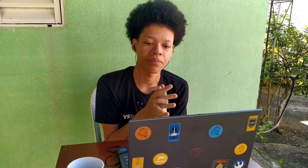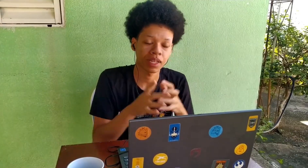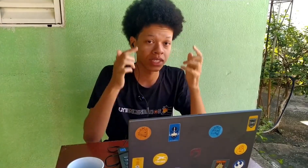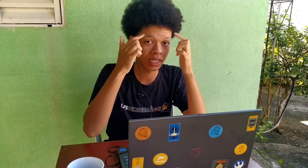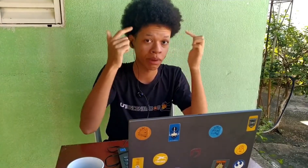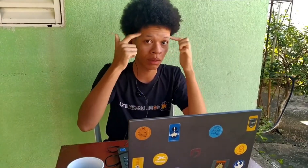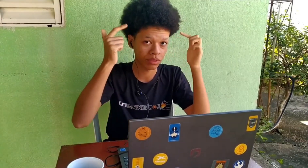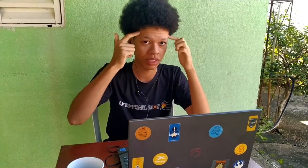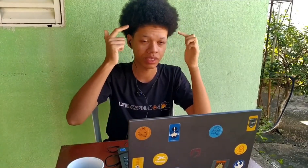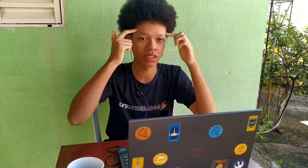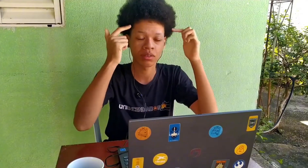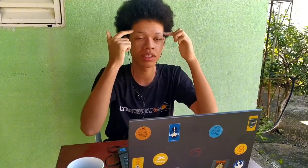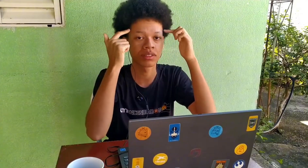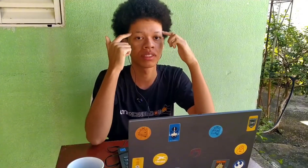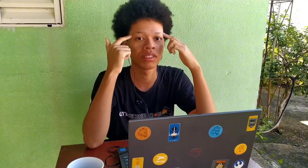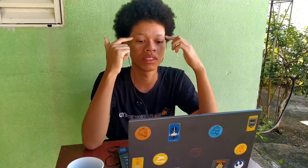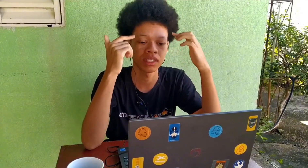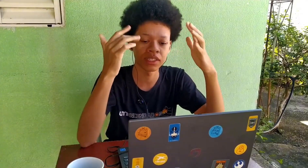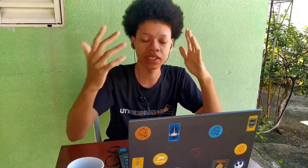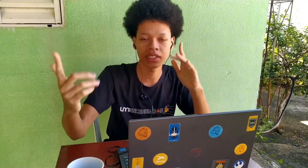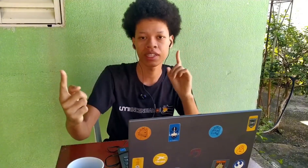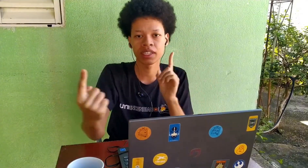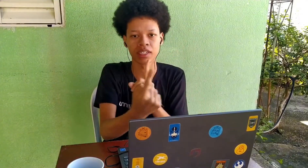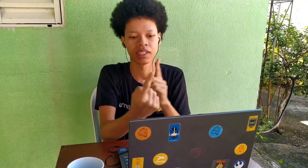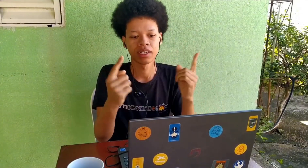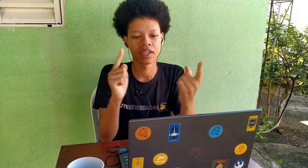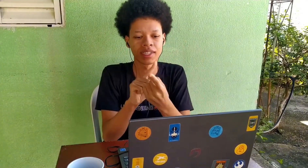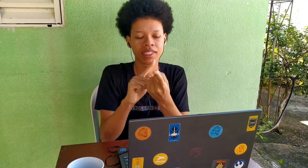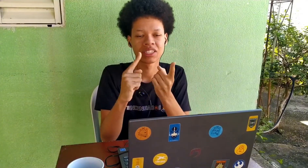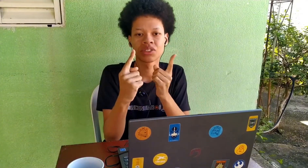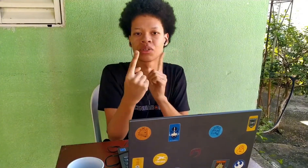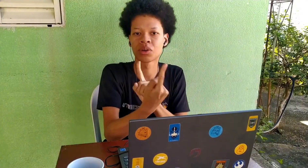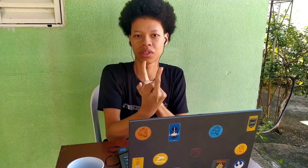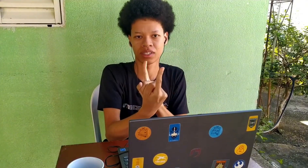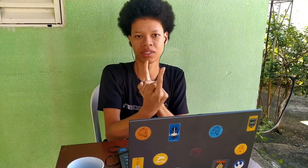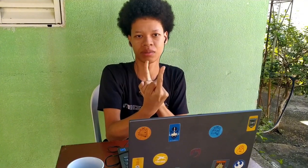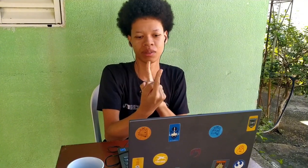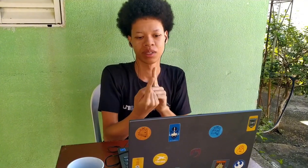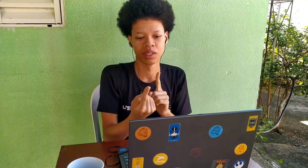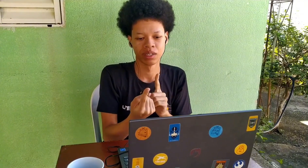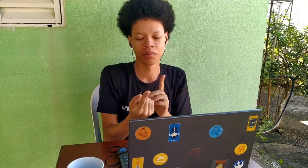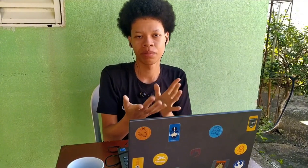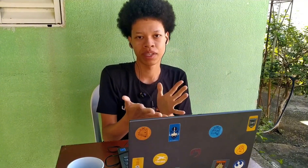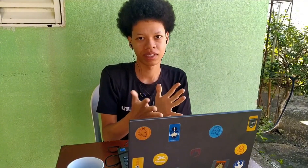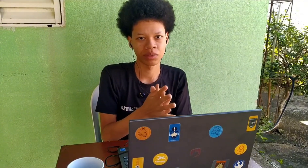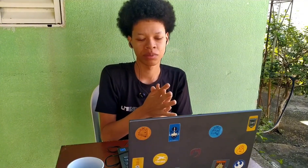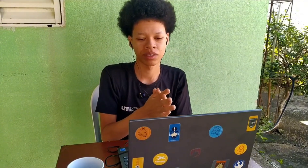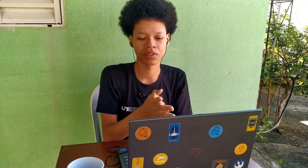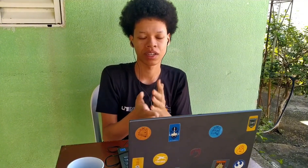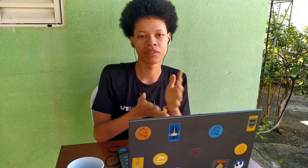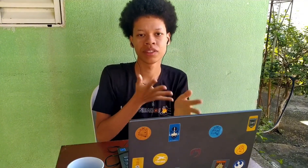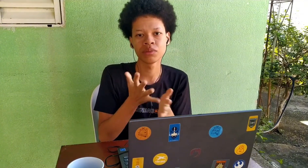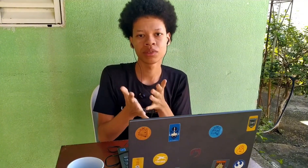a gente trabalha muito aqui no raciocínio e tem que ter essa troca. Pensa comigo, ficar 20